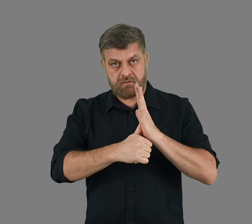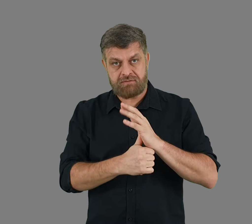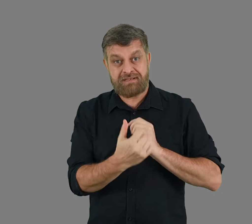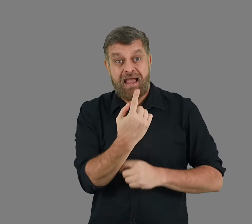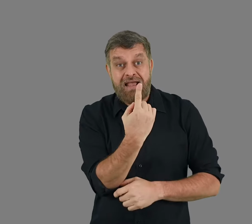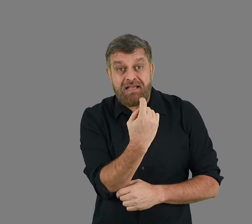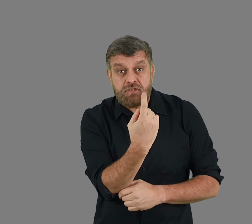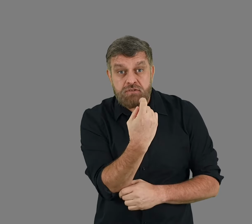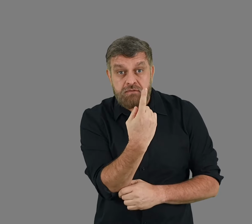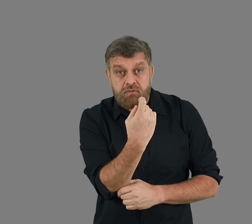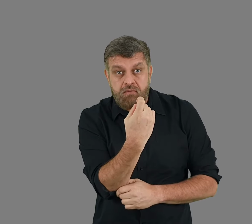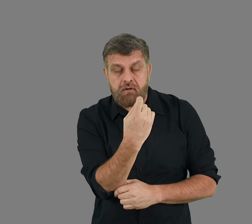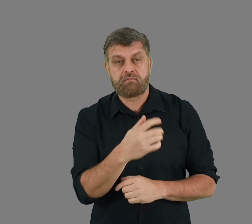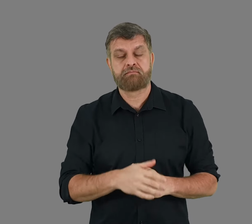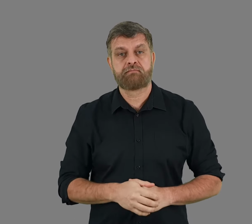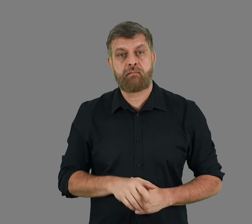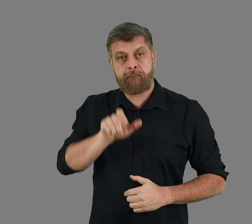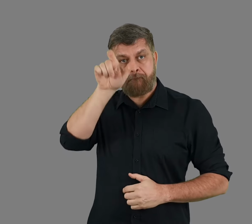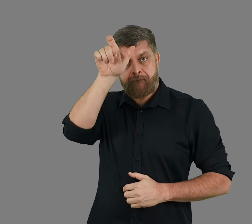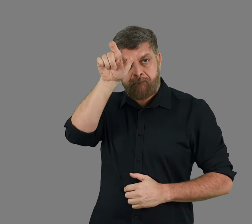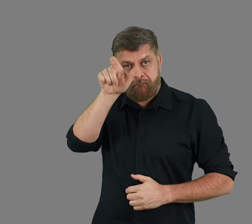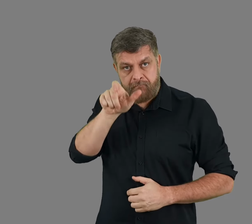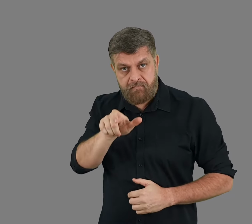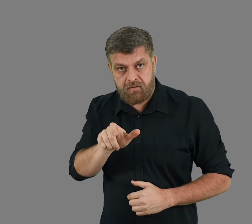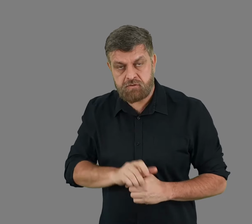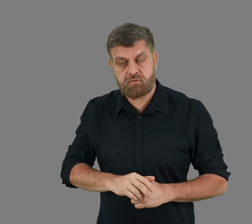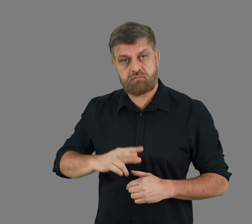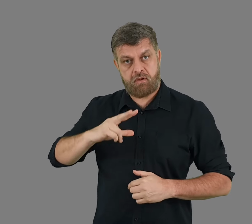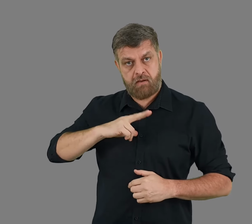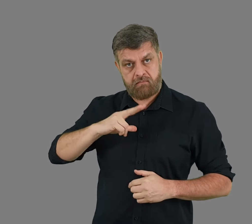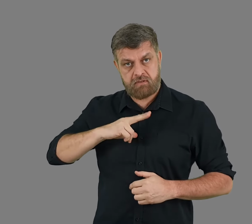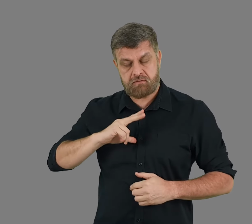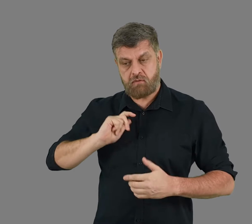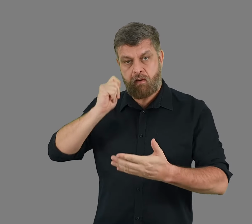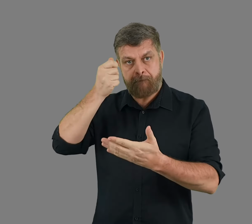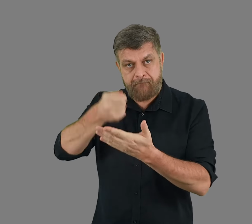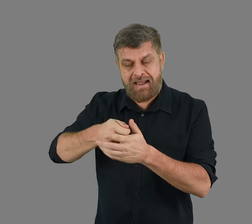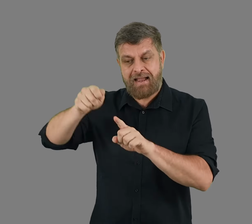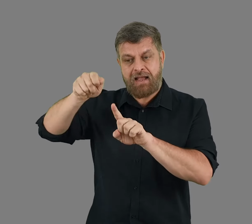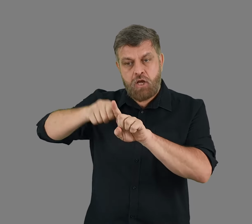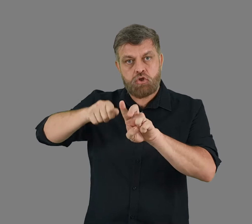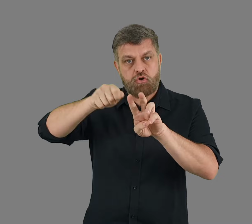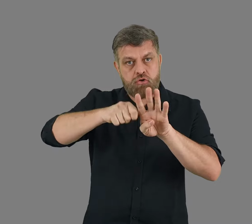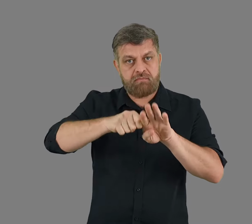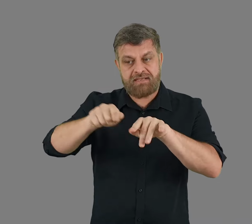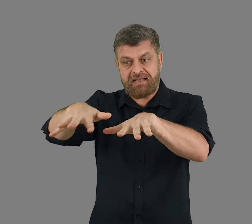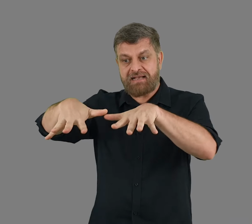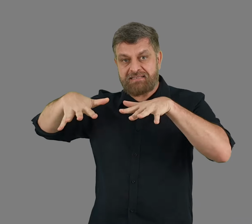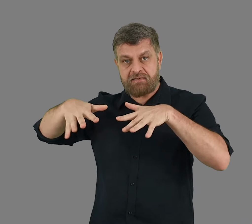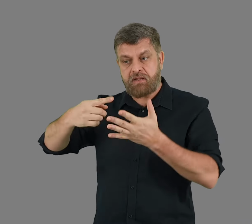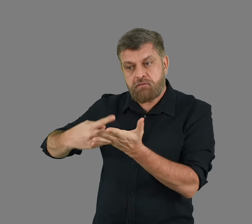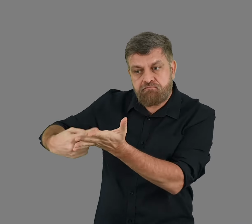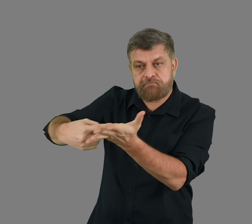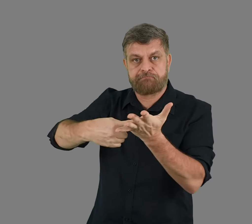individual, pessoas que contribuem individualmente com a quantia mensal fixada pela Assembleia Geral.